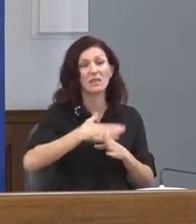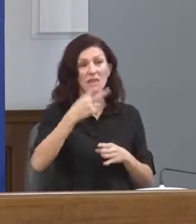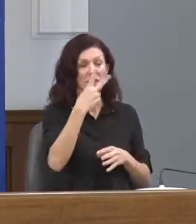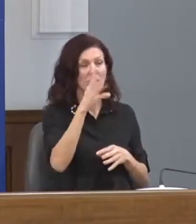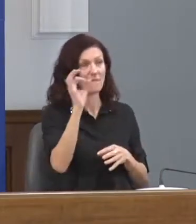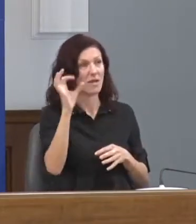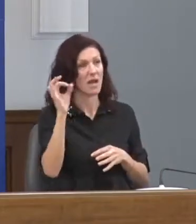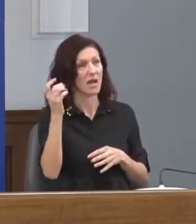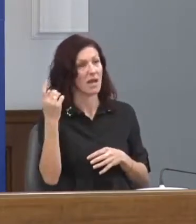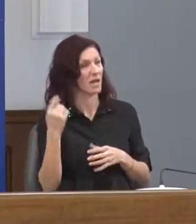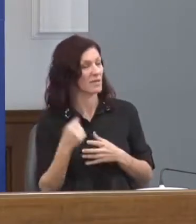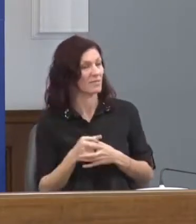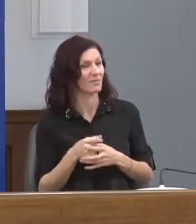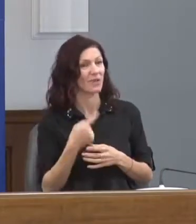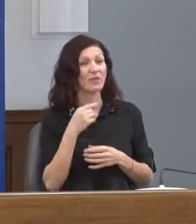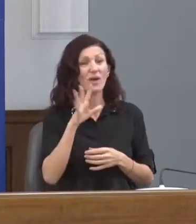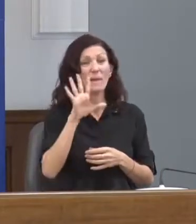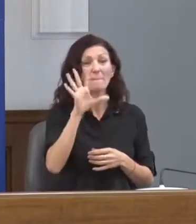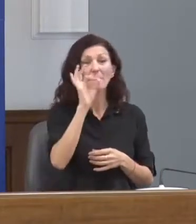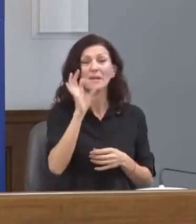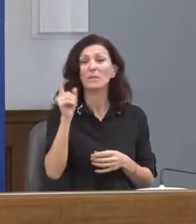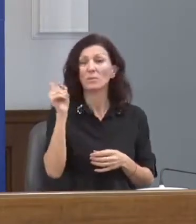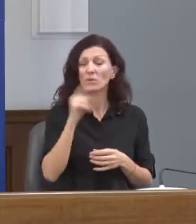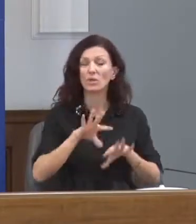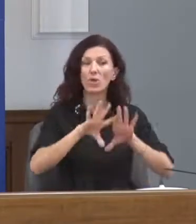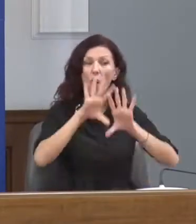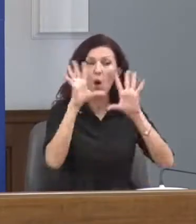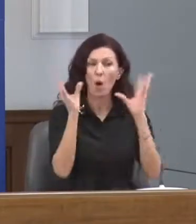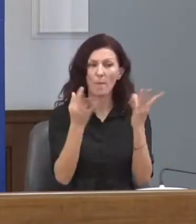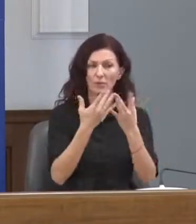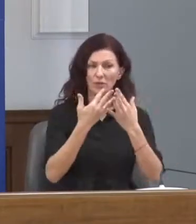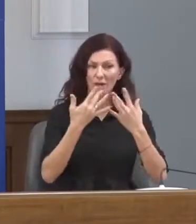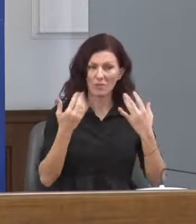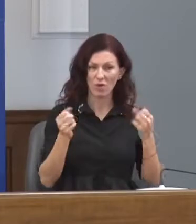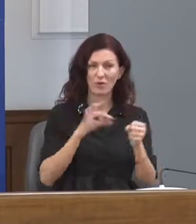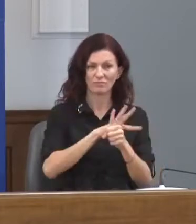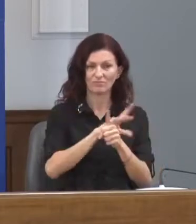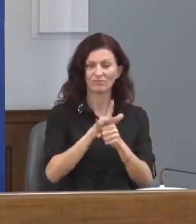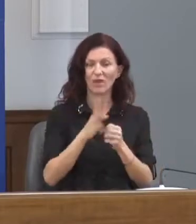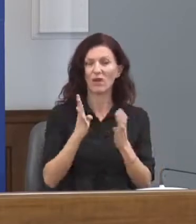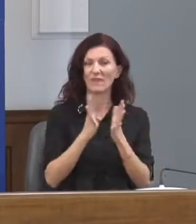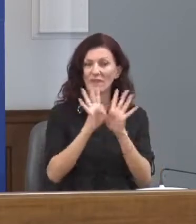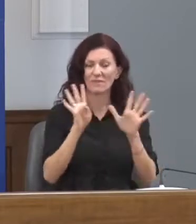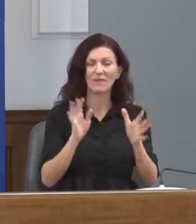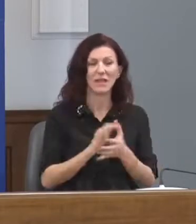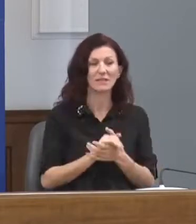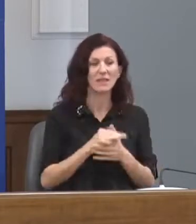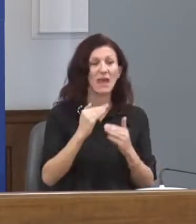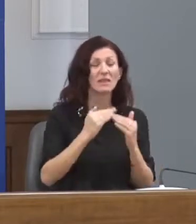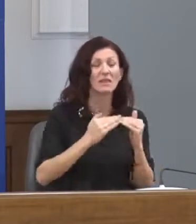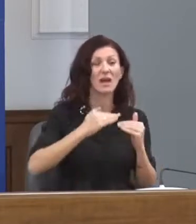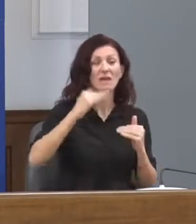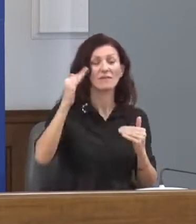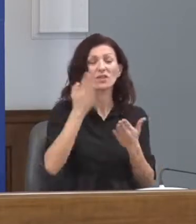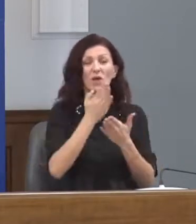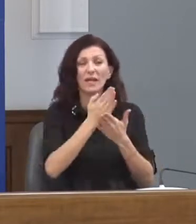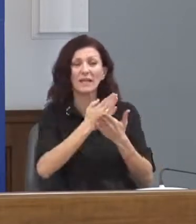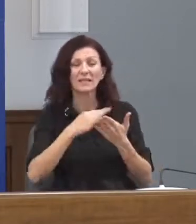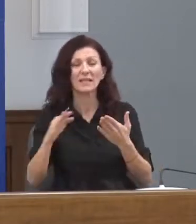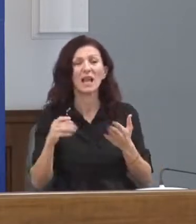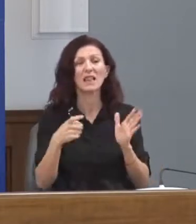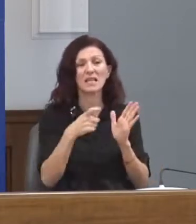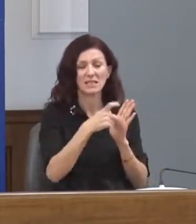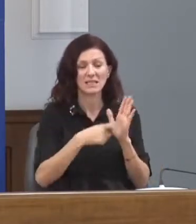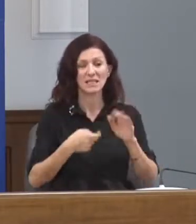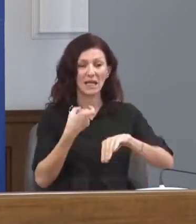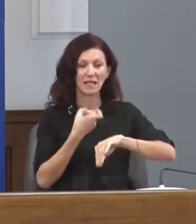близо 5% от общия брой потвърдени случаи на COVID-19. Най-високи относителен дял на засегнатите лекари.